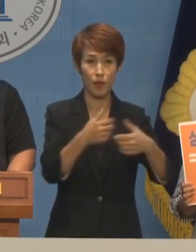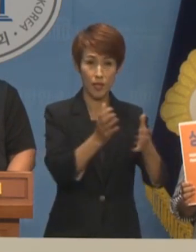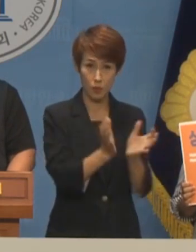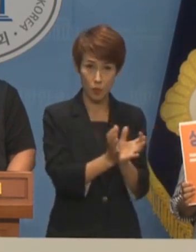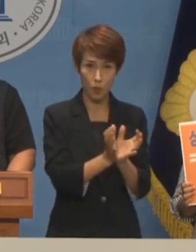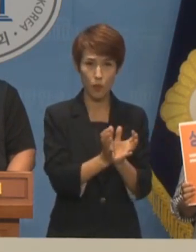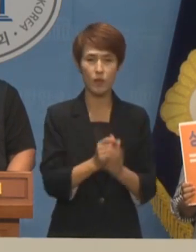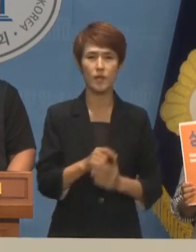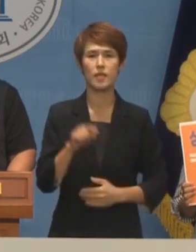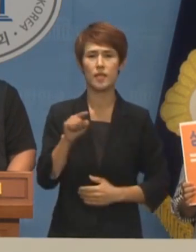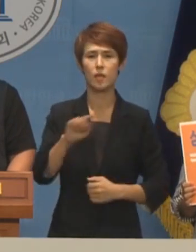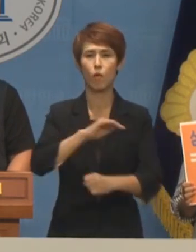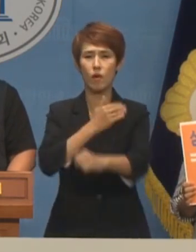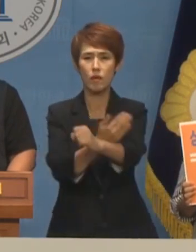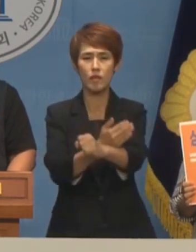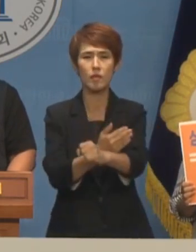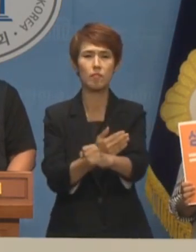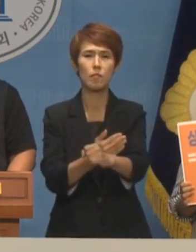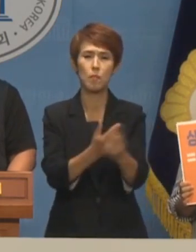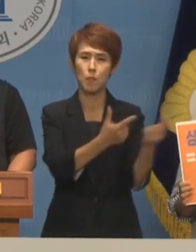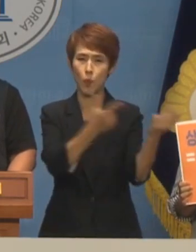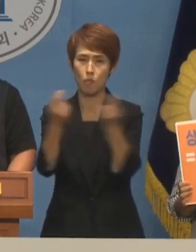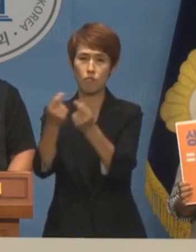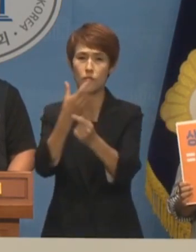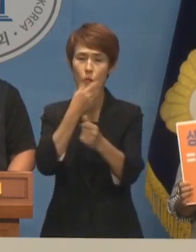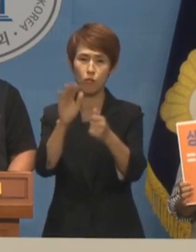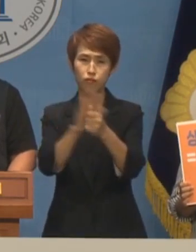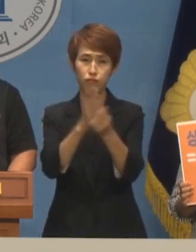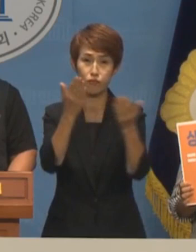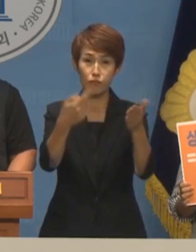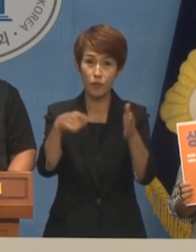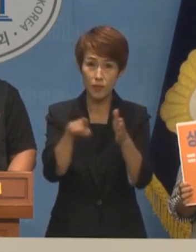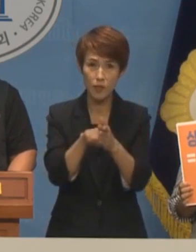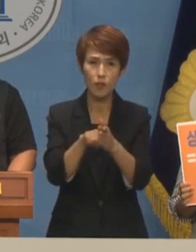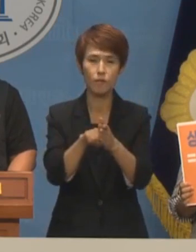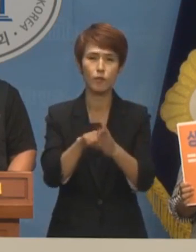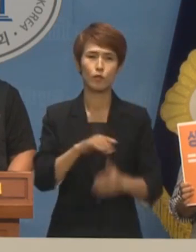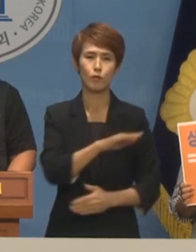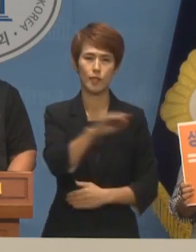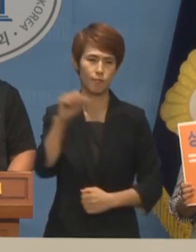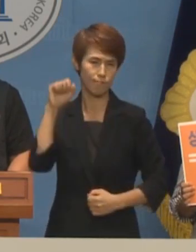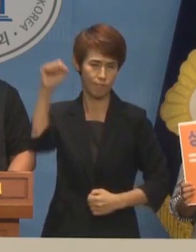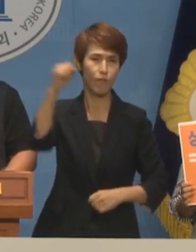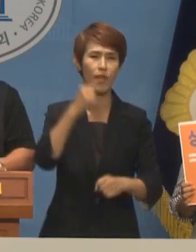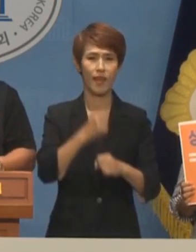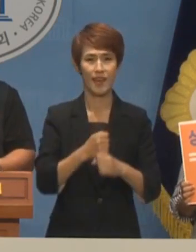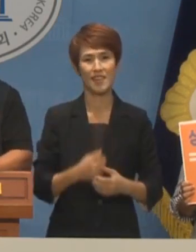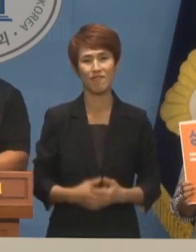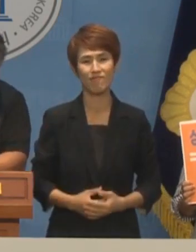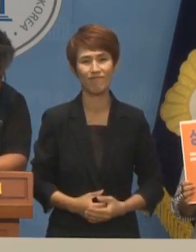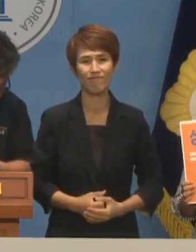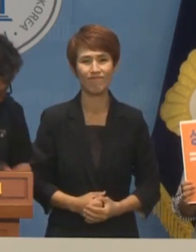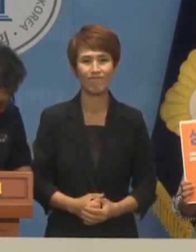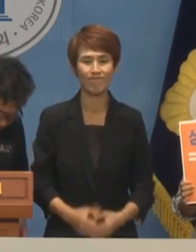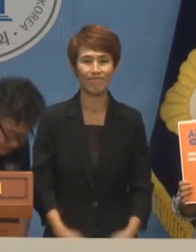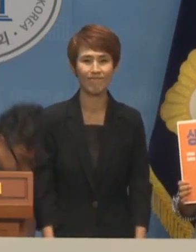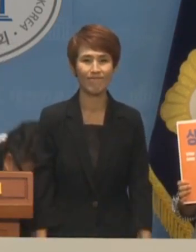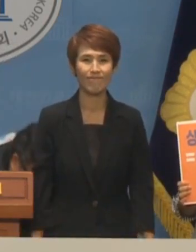아프면 쉴 권리의 보편 복지를 위해 이 사회에서 목소리 높여 외치겠습니다. 감사합니다.